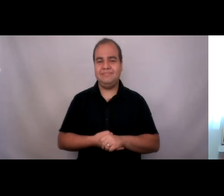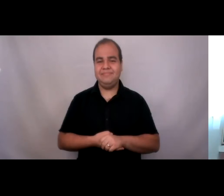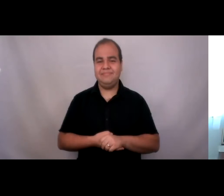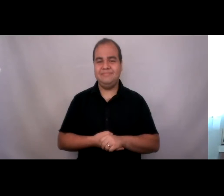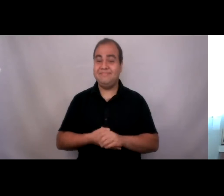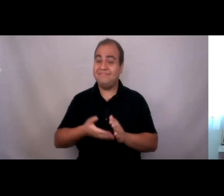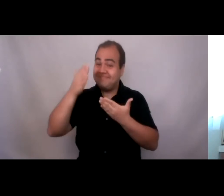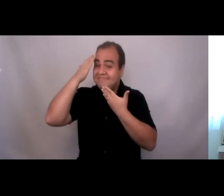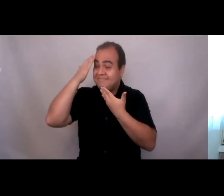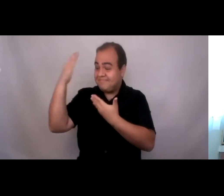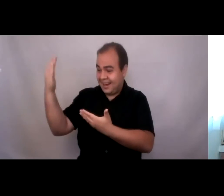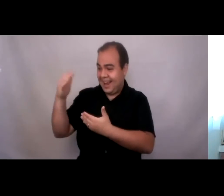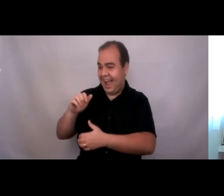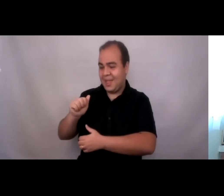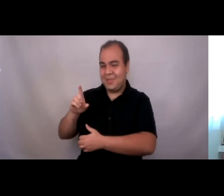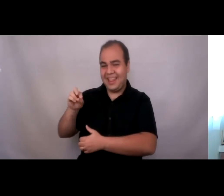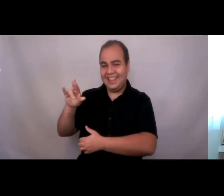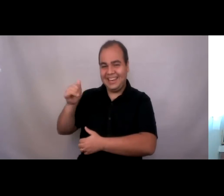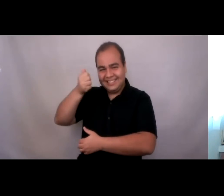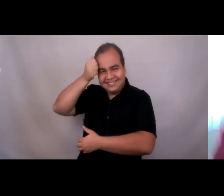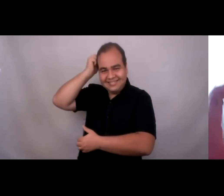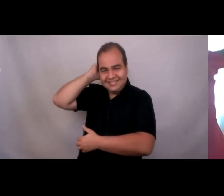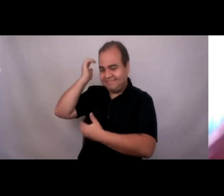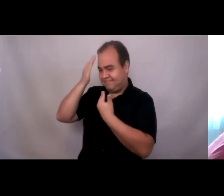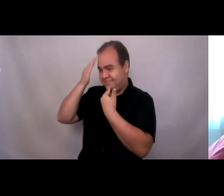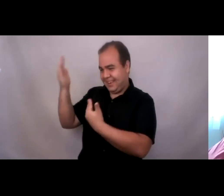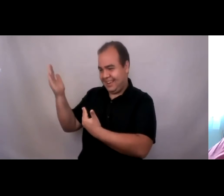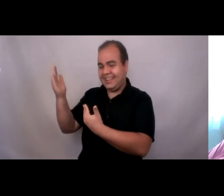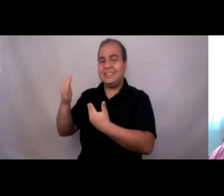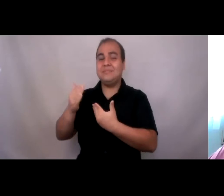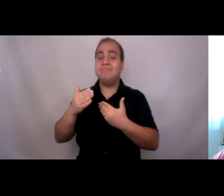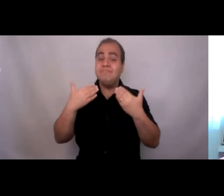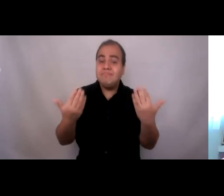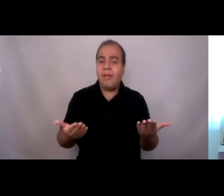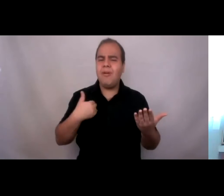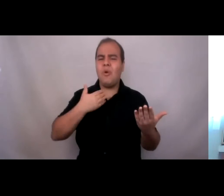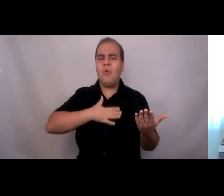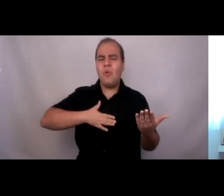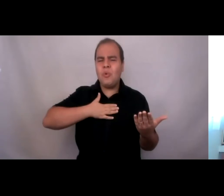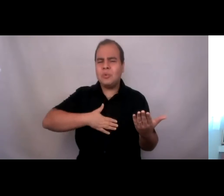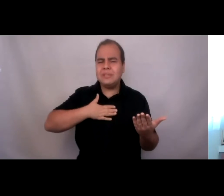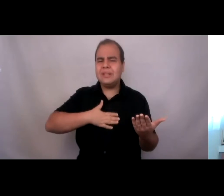Obrigada, Adri. Então, assim, eu gostaria muito de